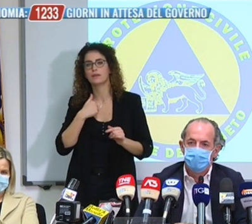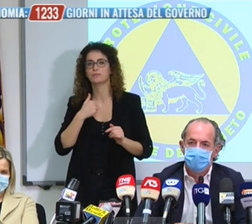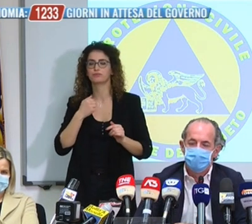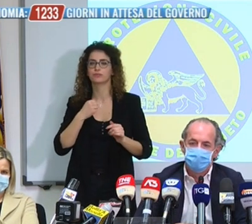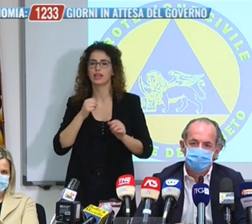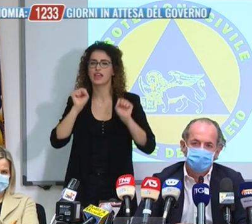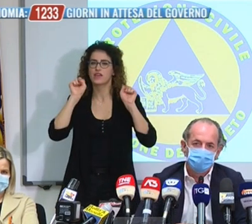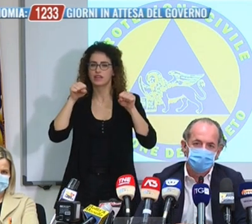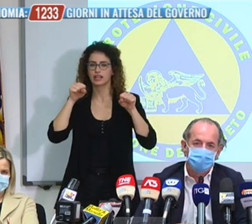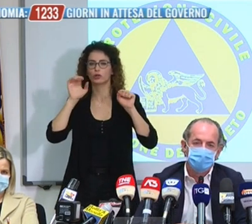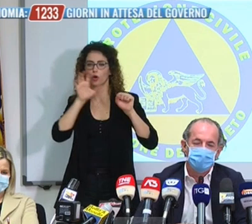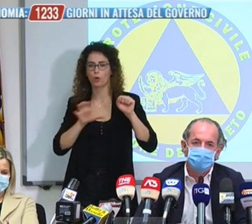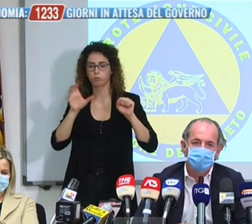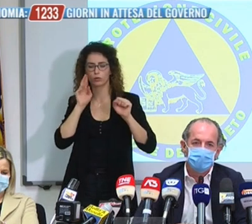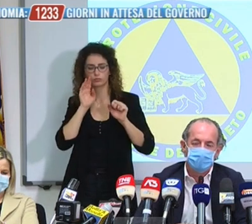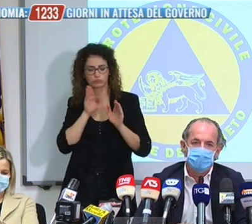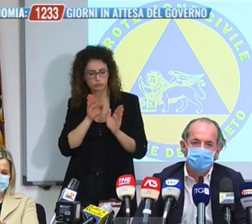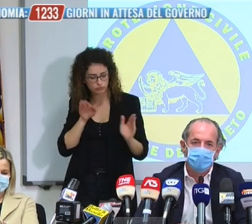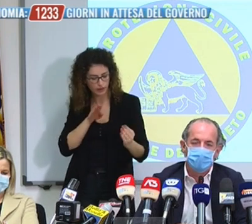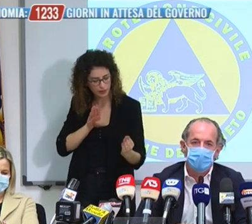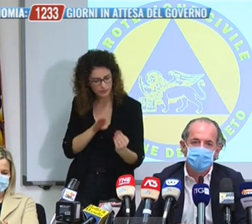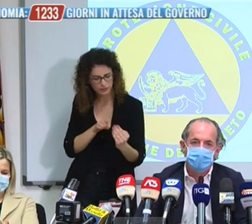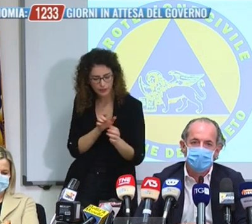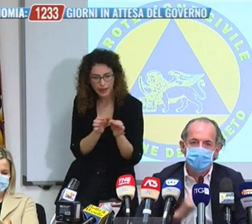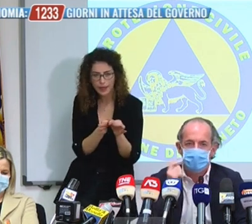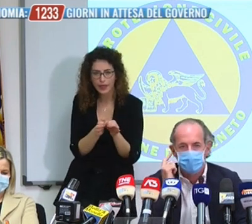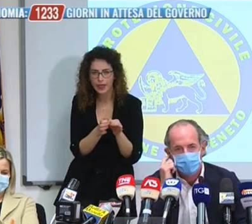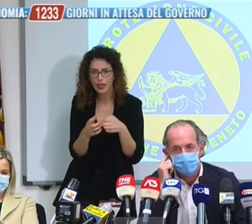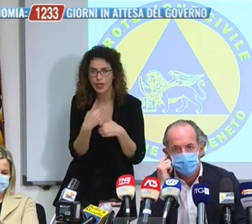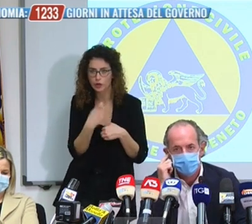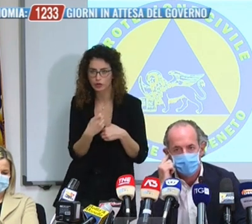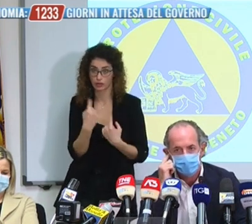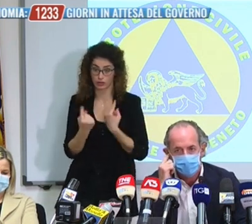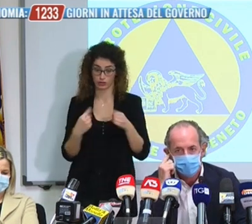provvedimenti mirati proprio in queste zone, delle micro zone rosse, per esempio? Allora, in questa fase,